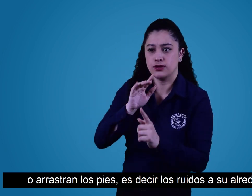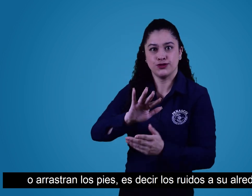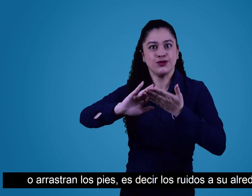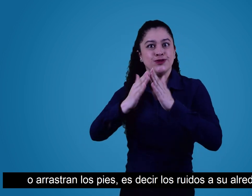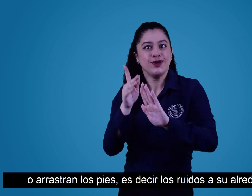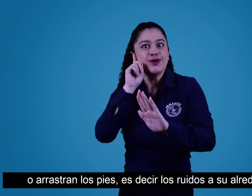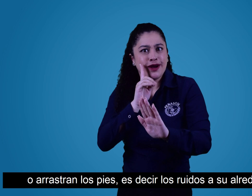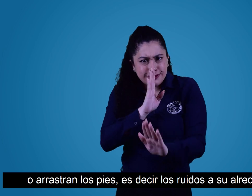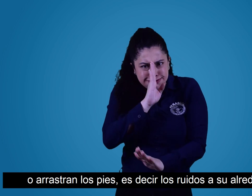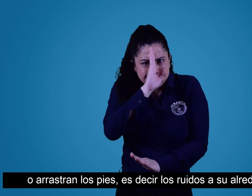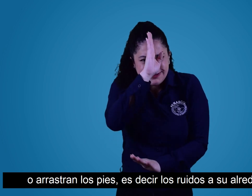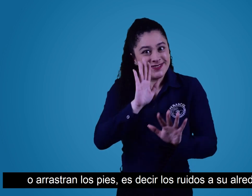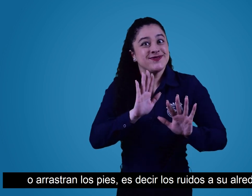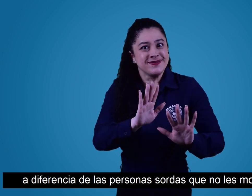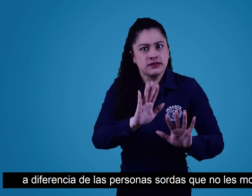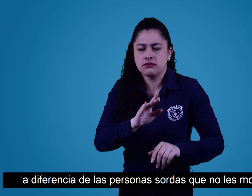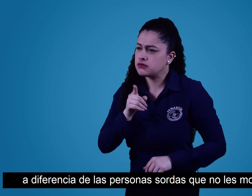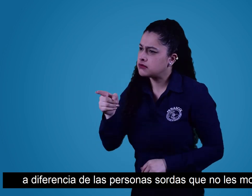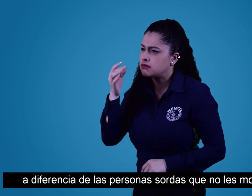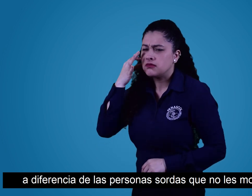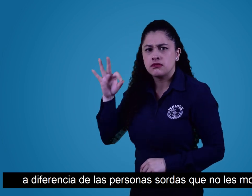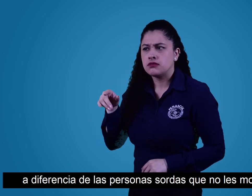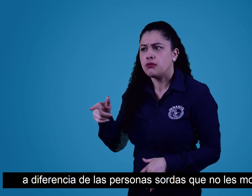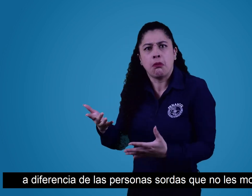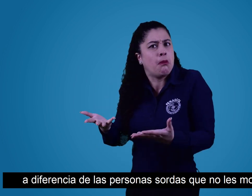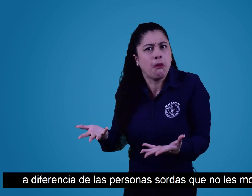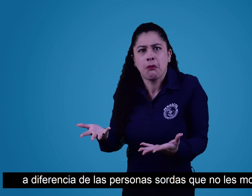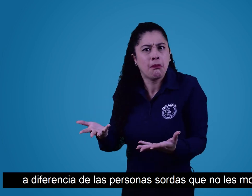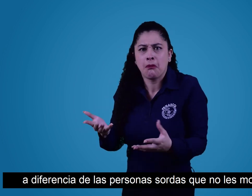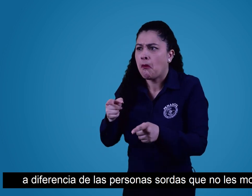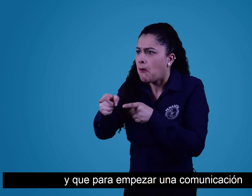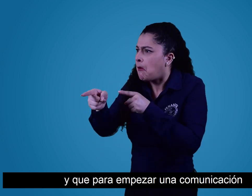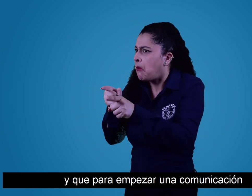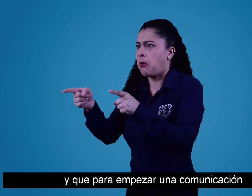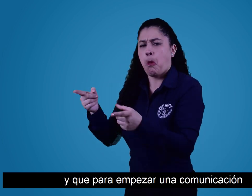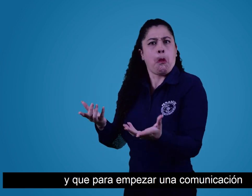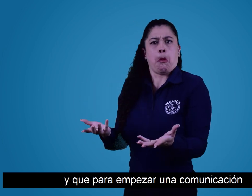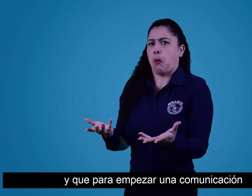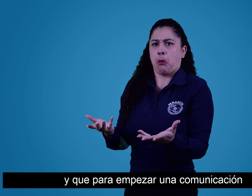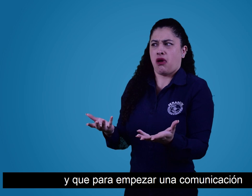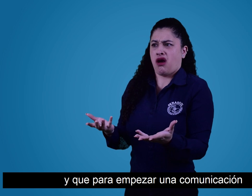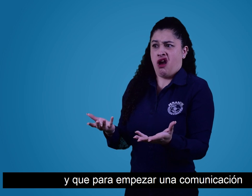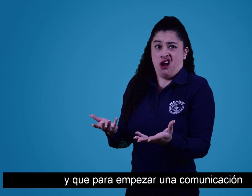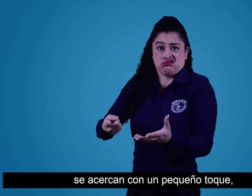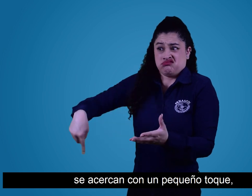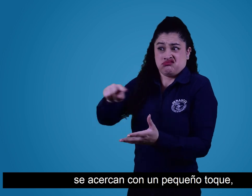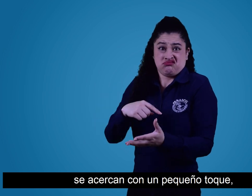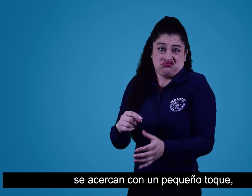decir, los ruidos a su alrededor, a diferencia de las personas sordas que no les molestan y que para empezar una comunicación se acercan